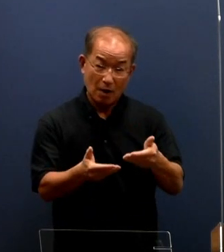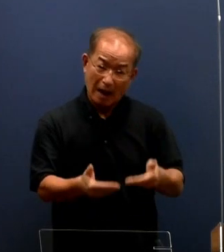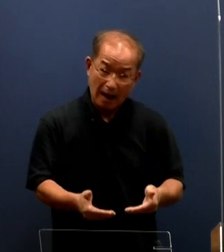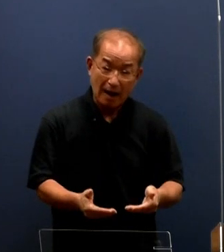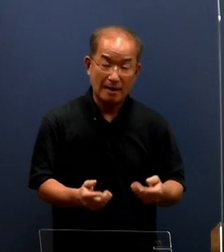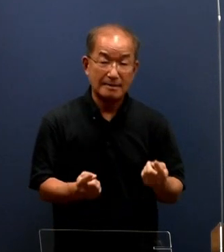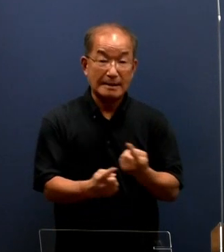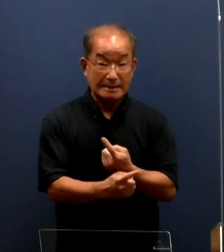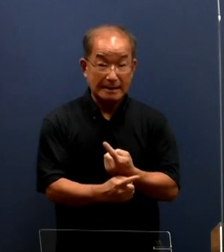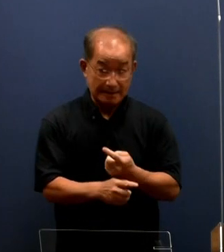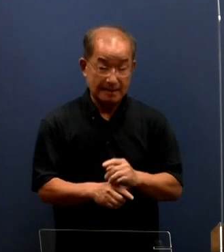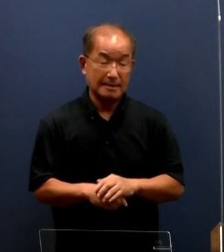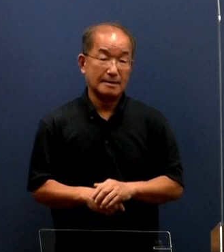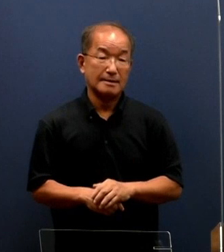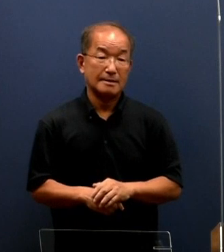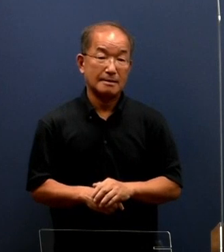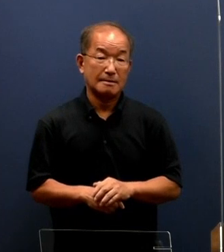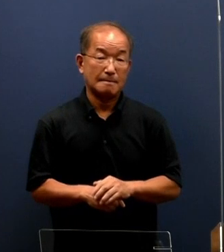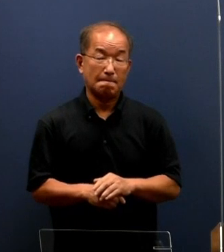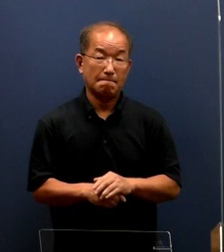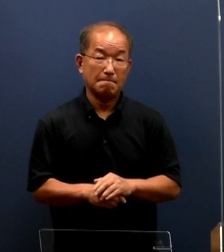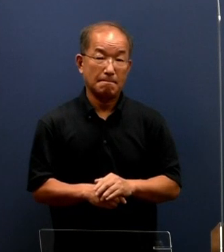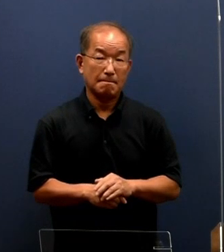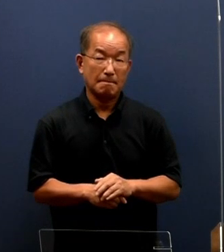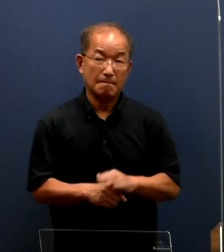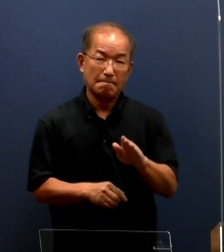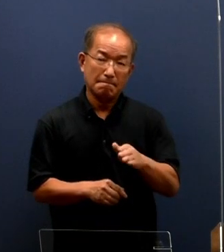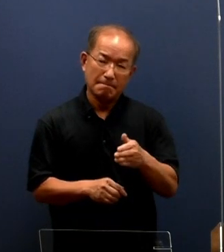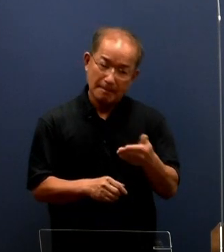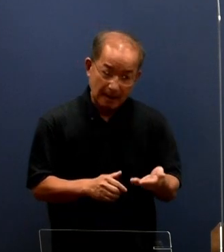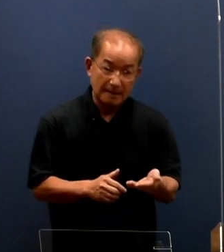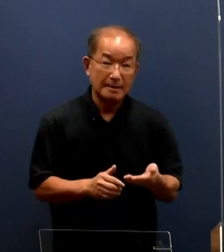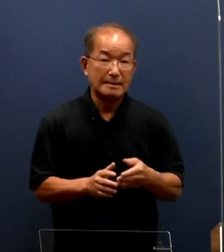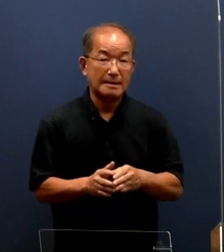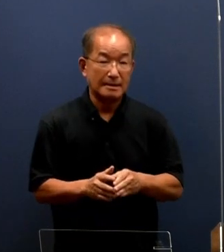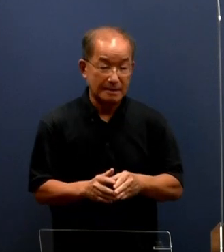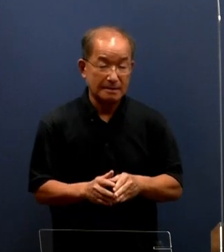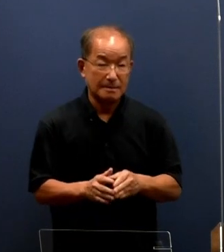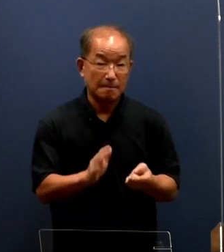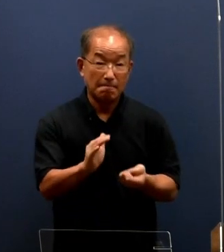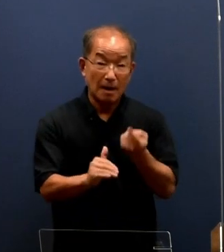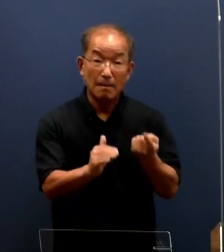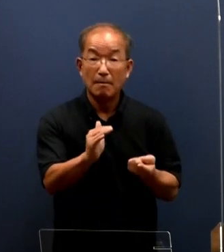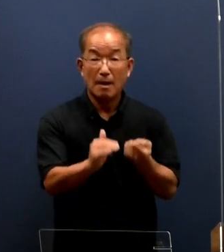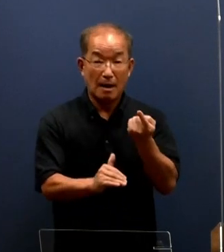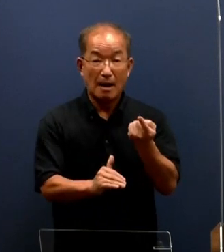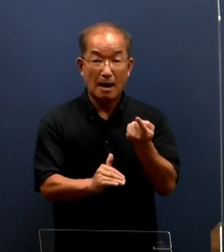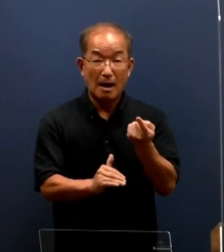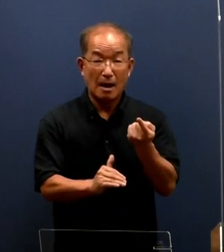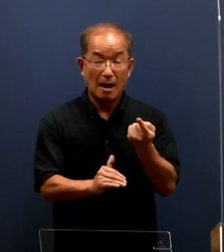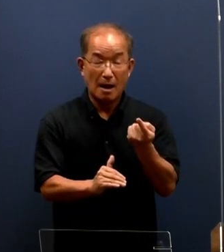この最悪の場合は命を落とされるというふうなことが発生しない